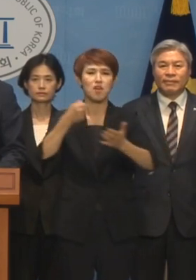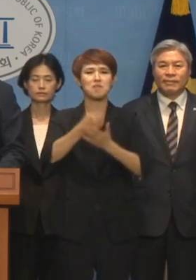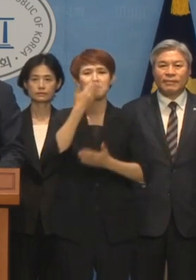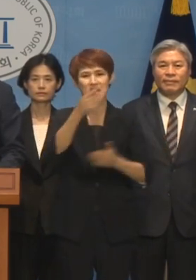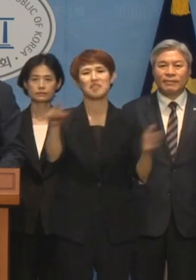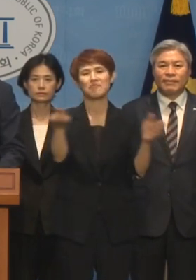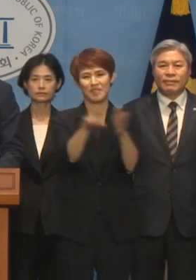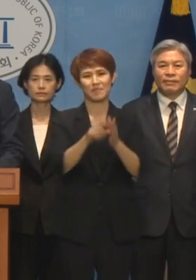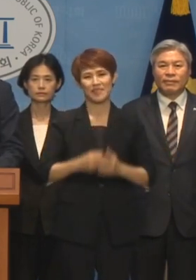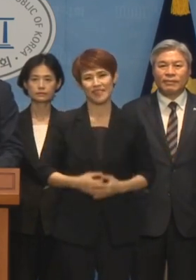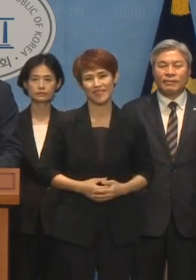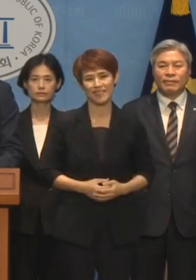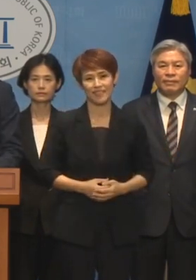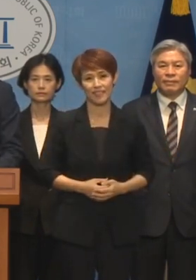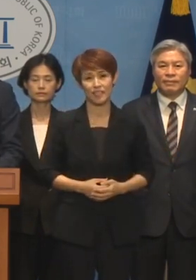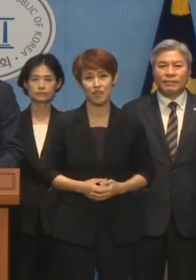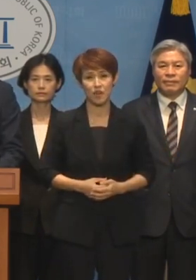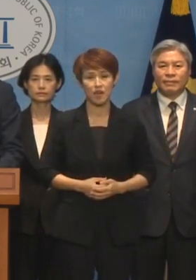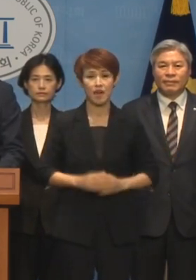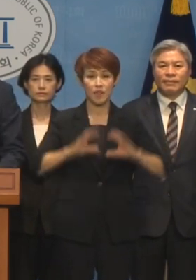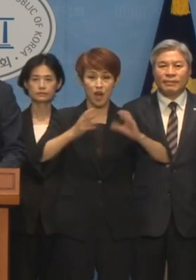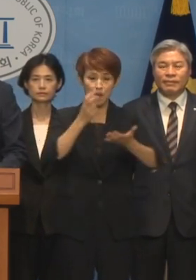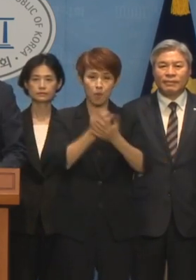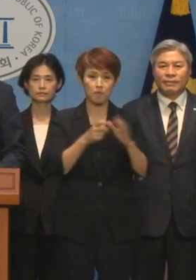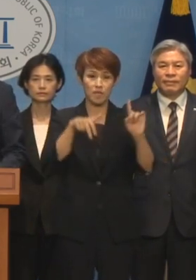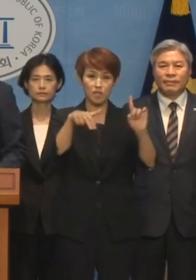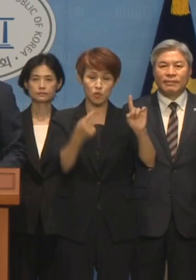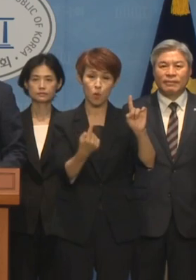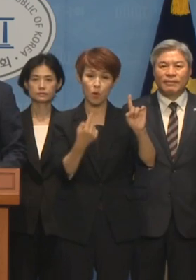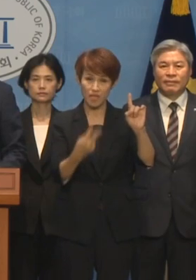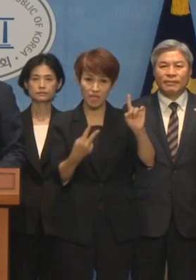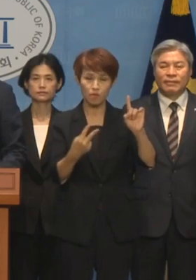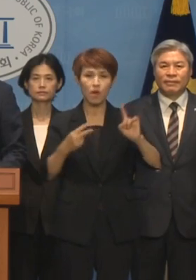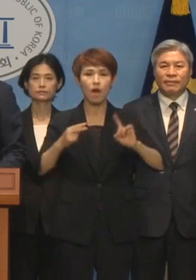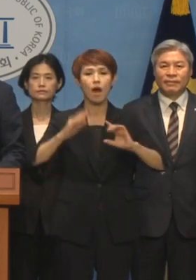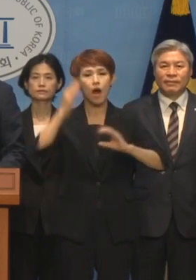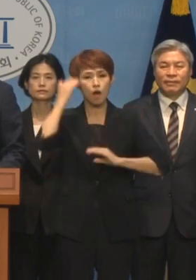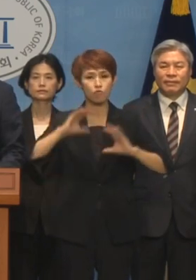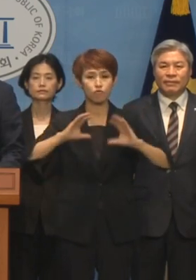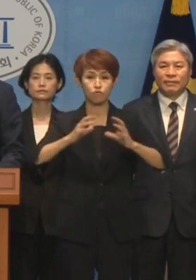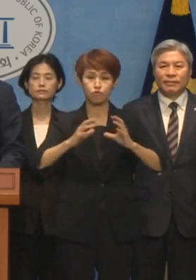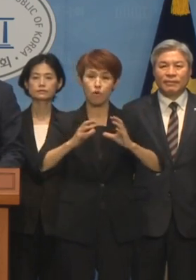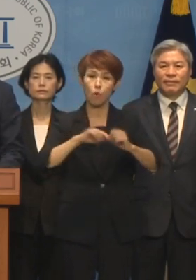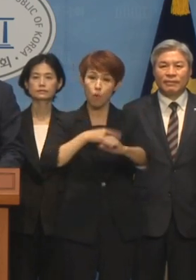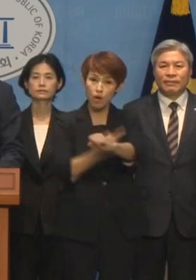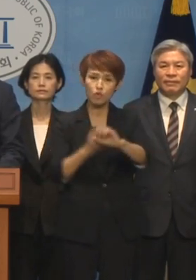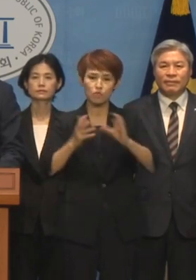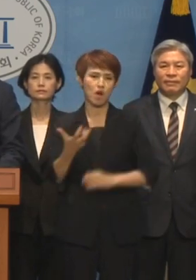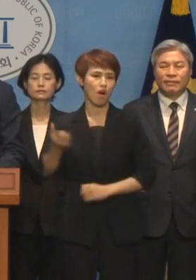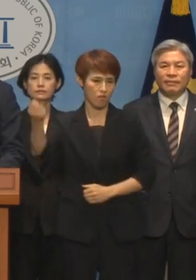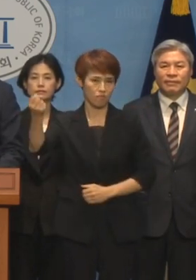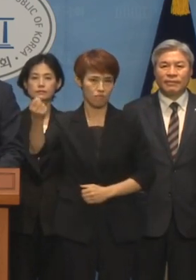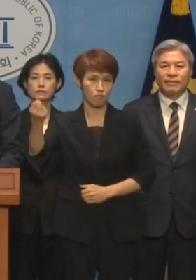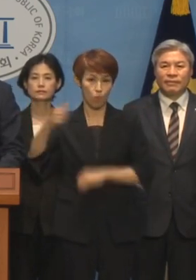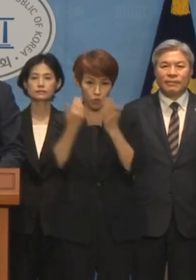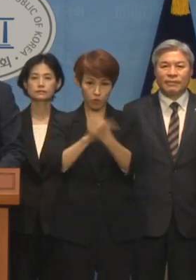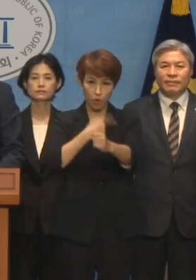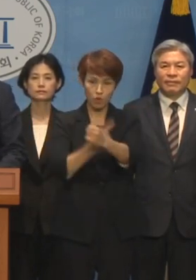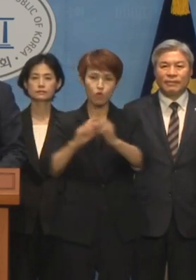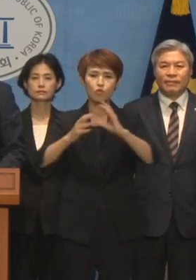믿습니다. 우리 헌법 1조 2항은 대한민국의 주권은 국민에게 있고 모든 권력은